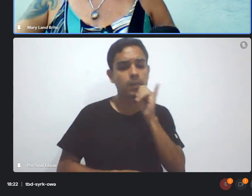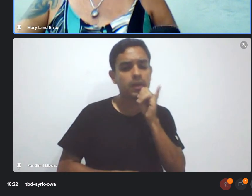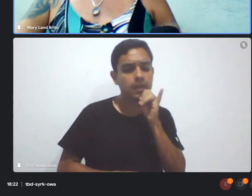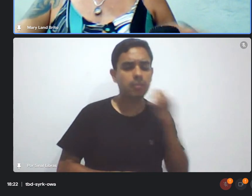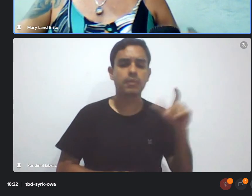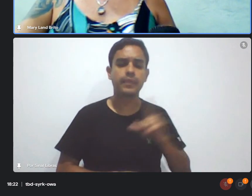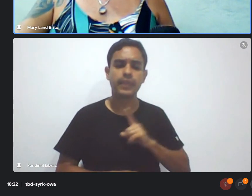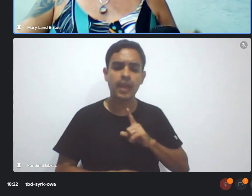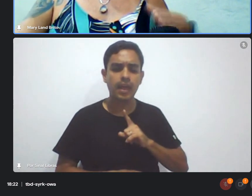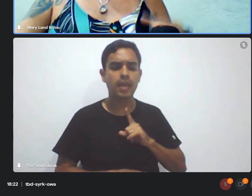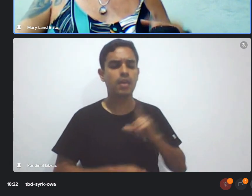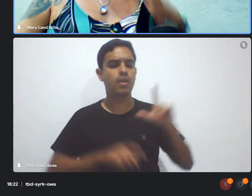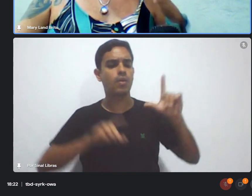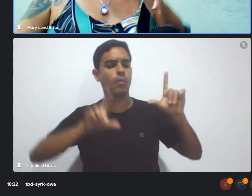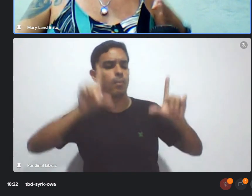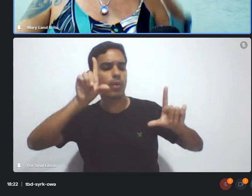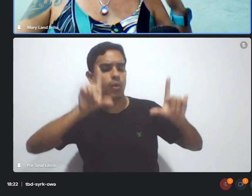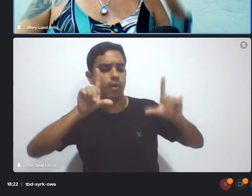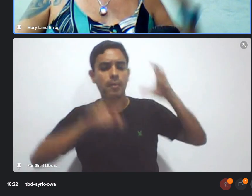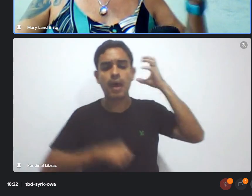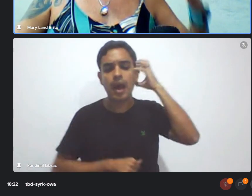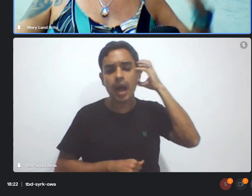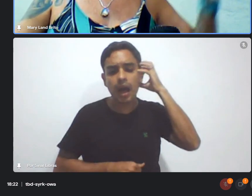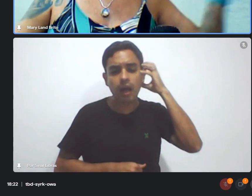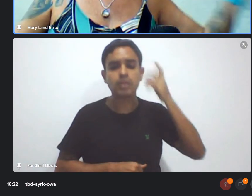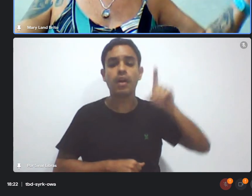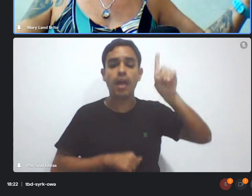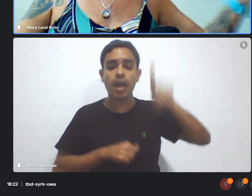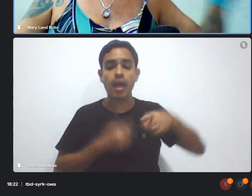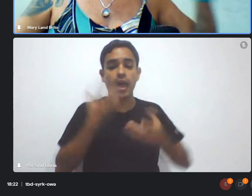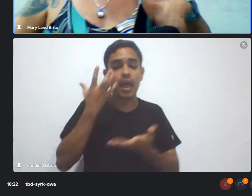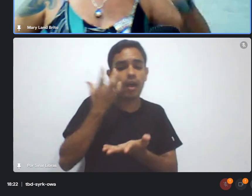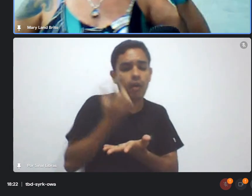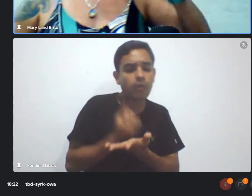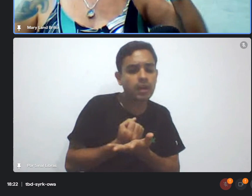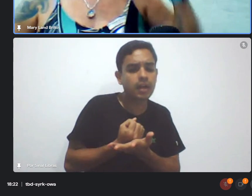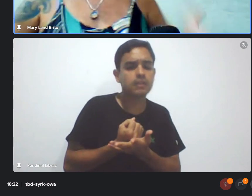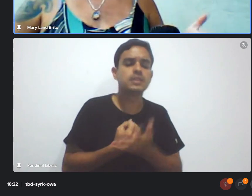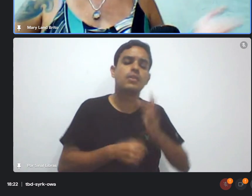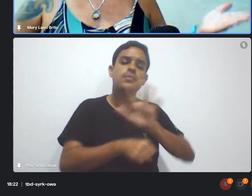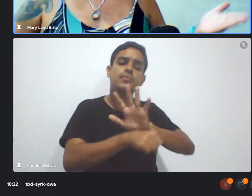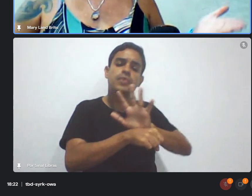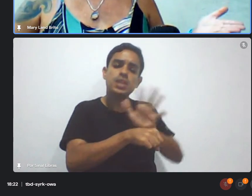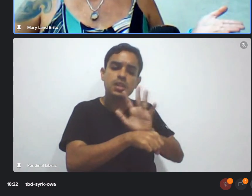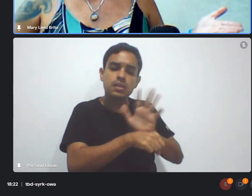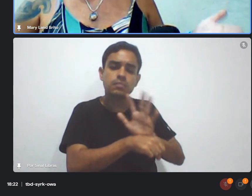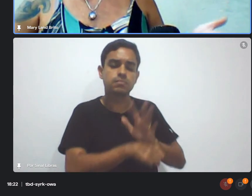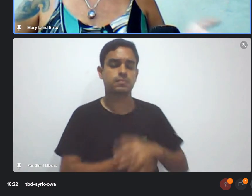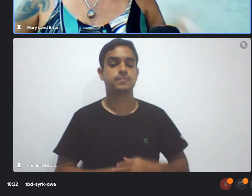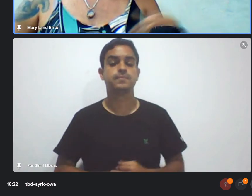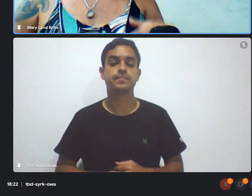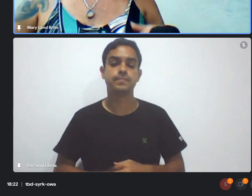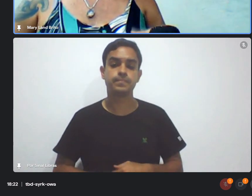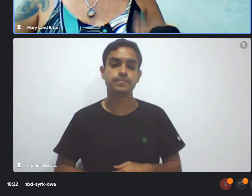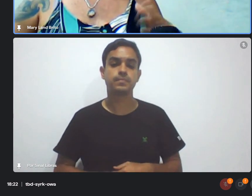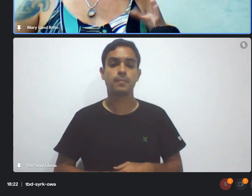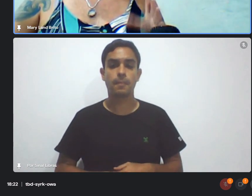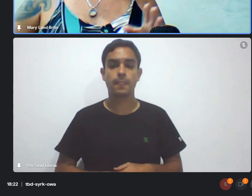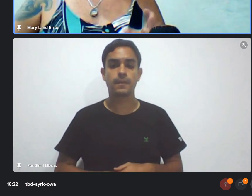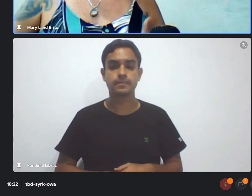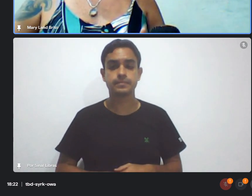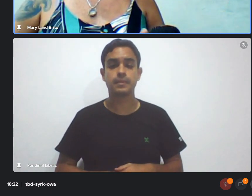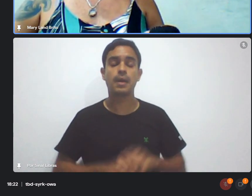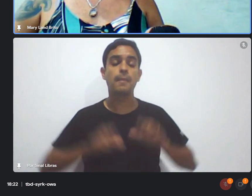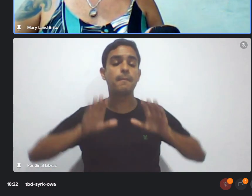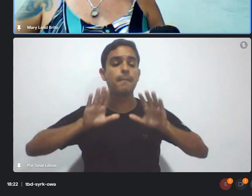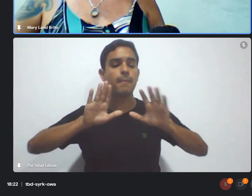rádio, seria estar fazendo a gravação em formato de vídeo e a exibição em formato de vídeo do programa de rádio. Mas,